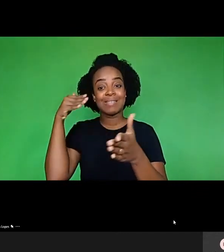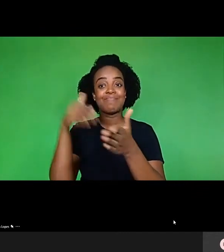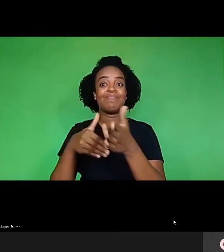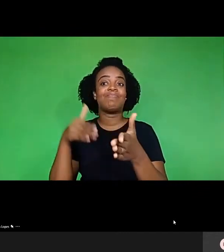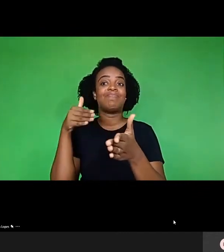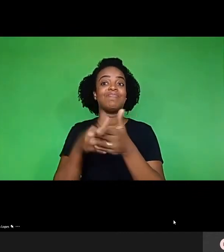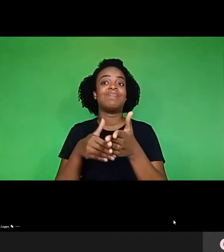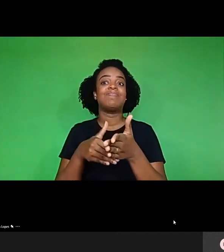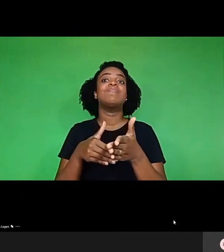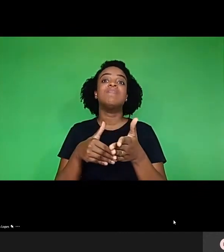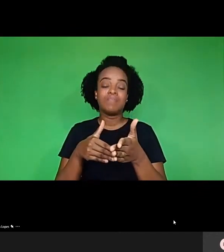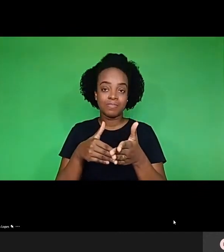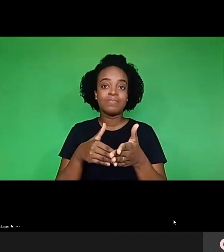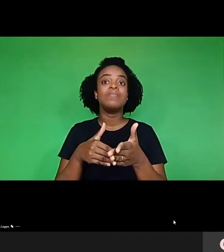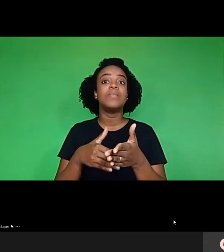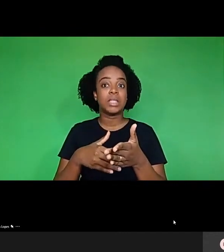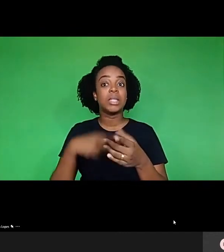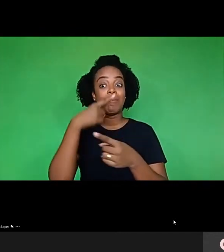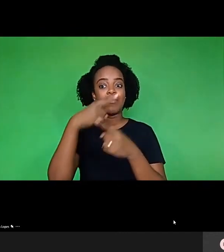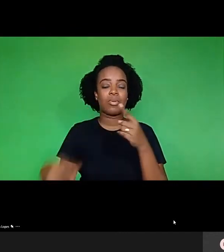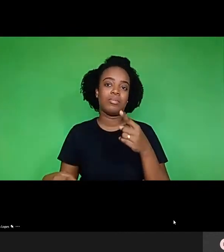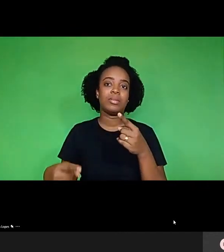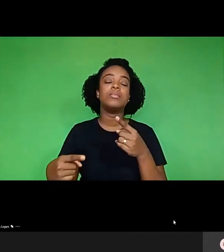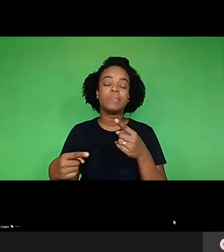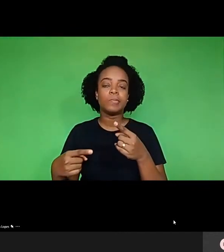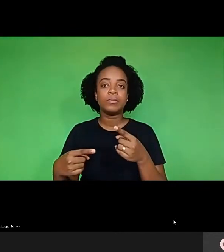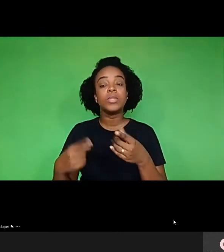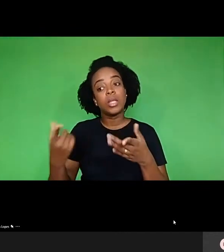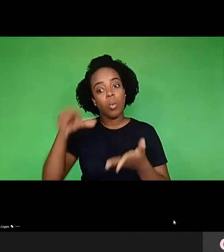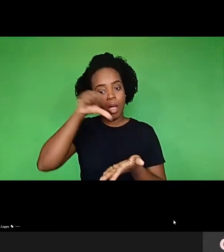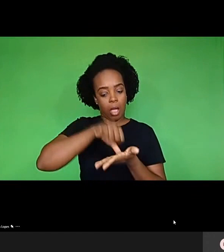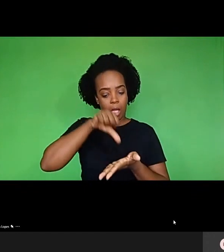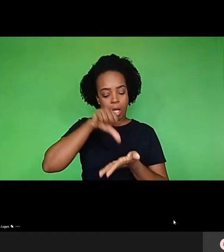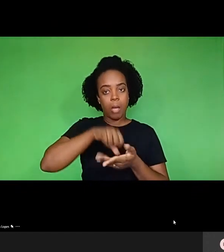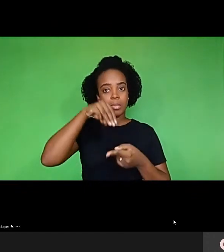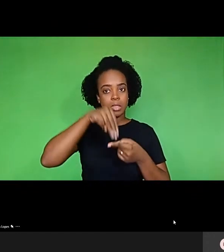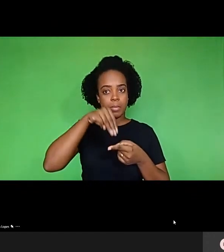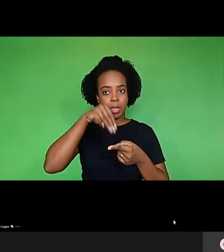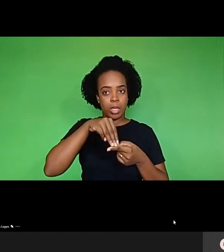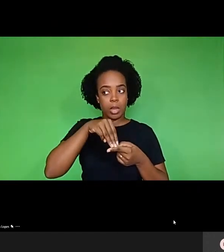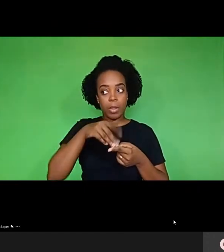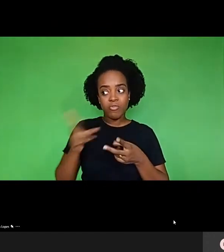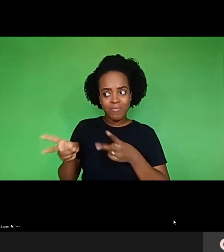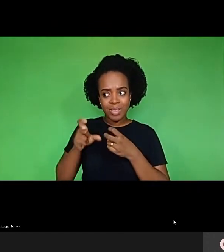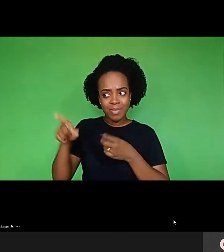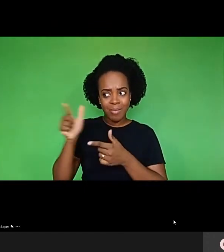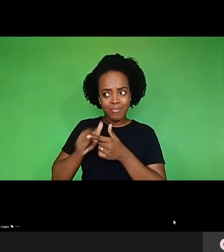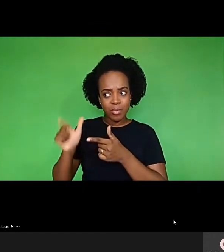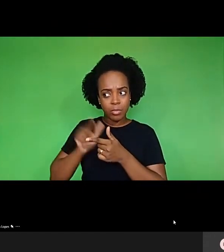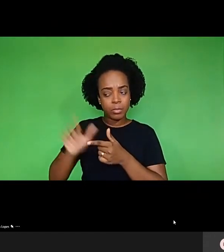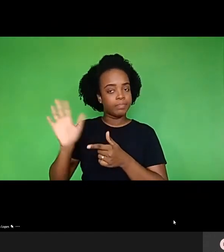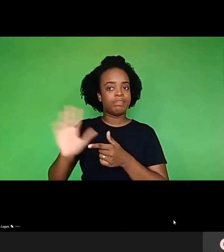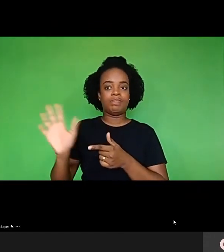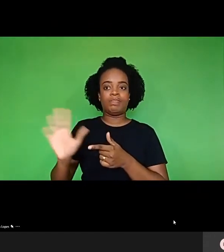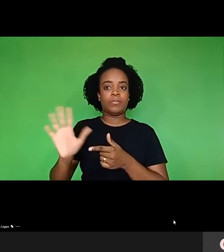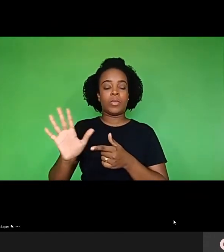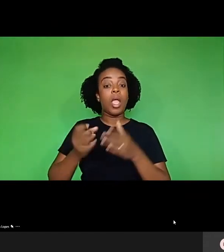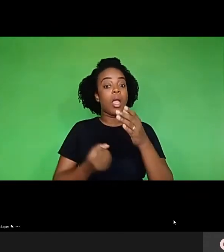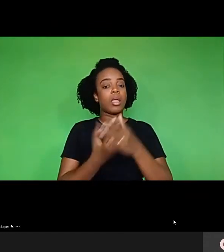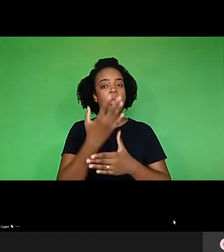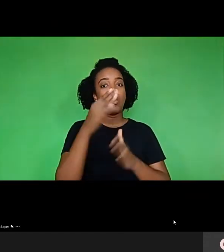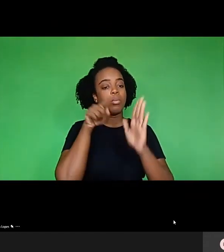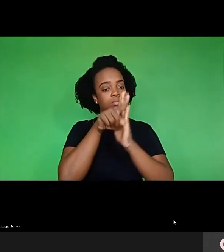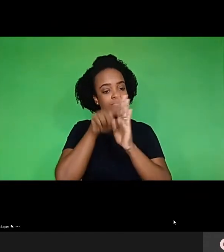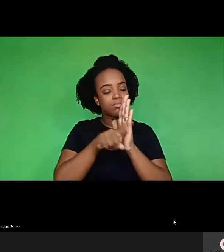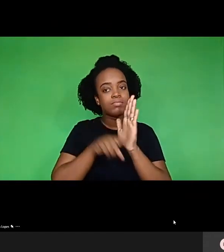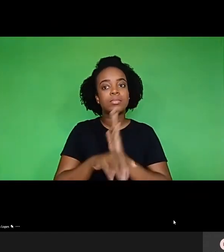com o nosso campus, a gente aderiu ao questionário do Opina, que também vai ser divulgado, e vocês vão preencher, né,